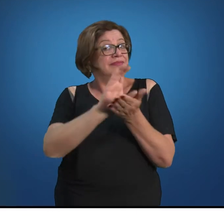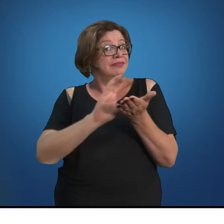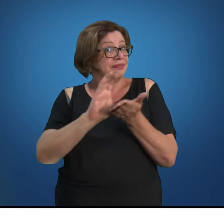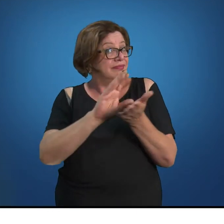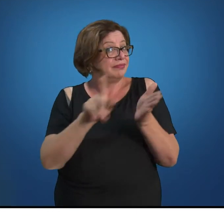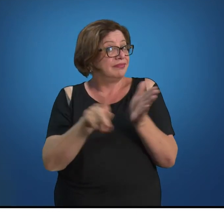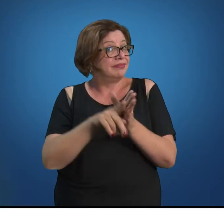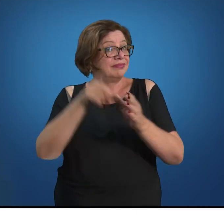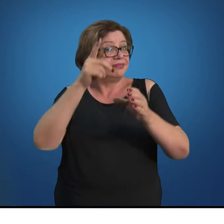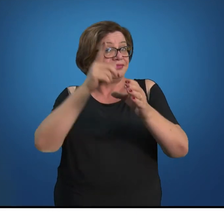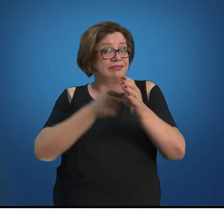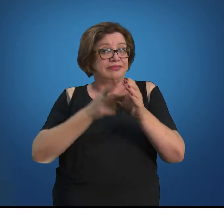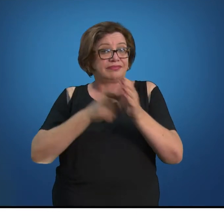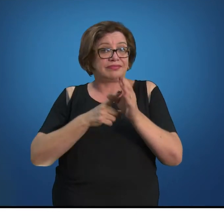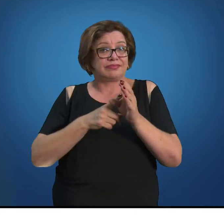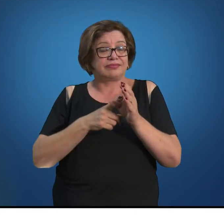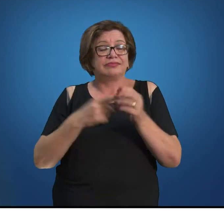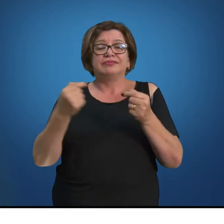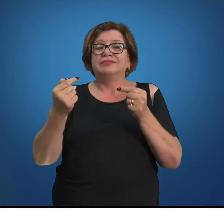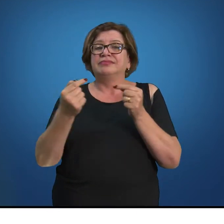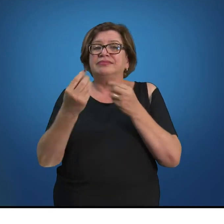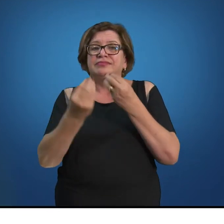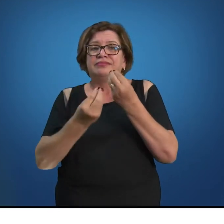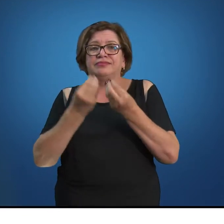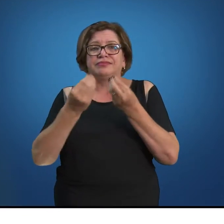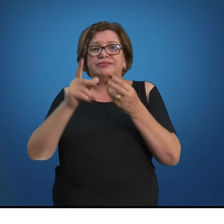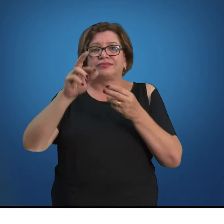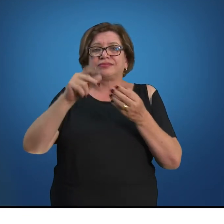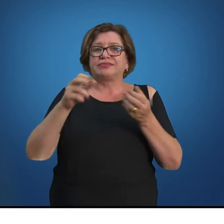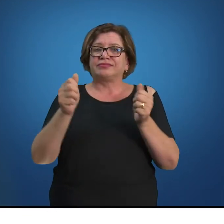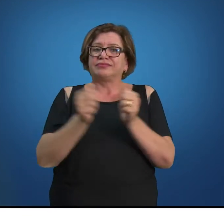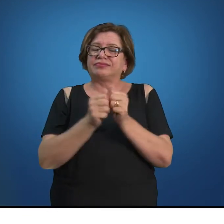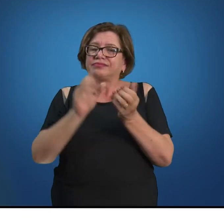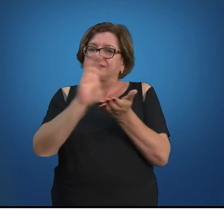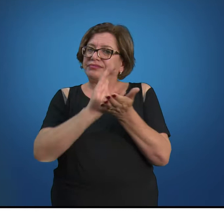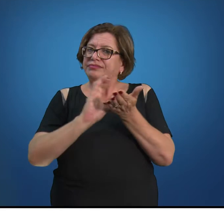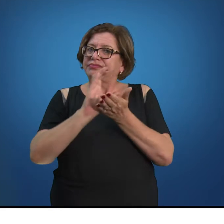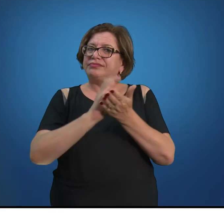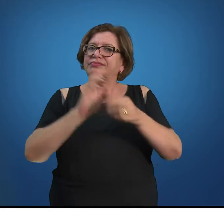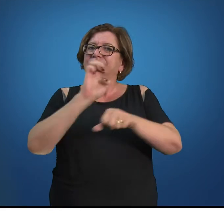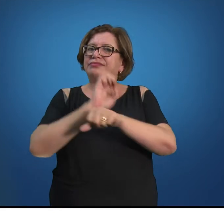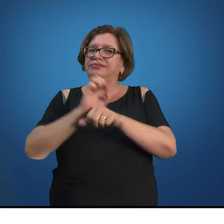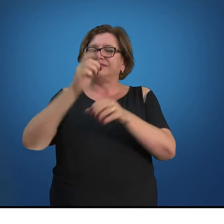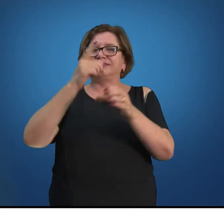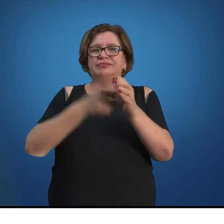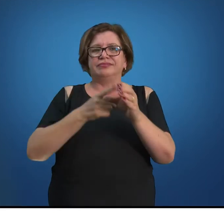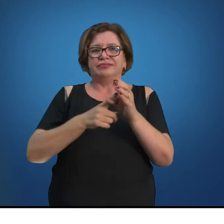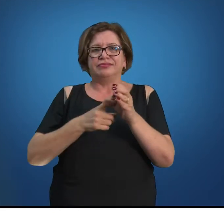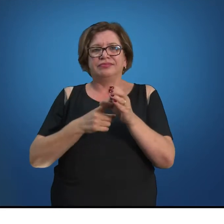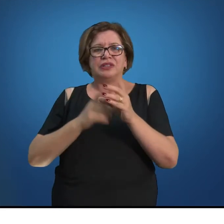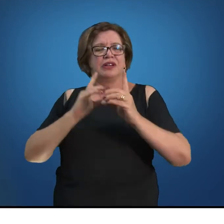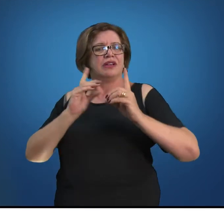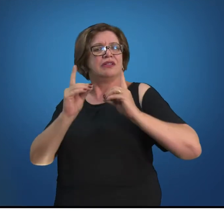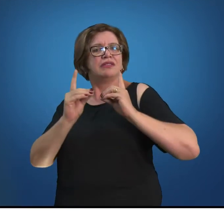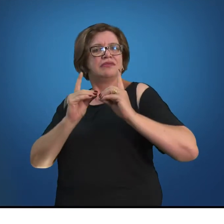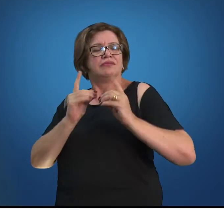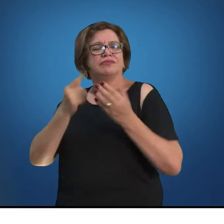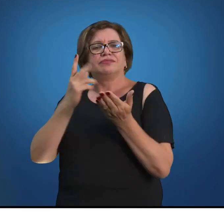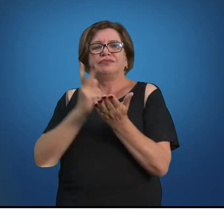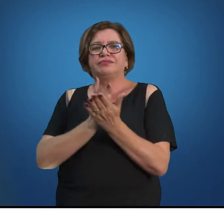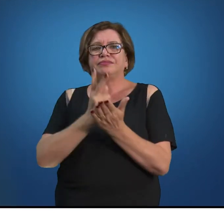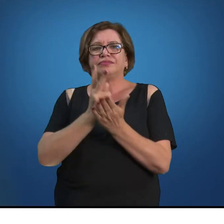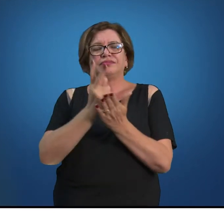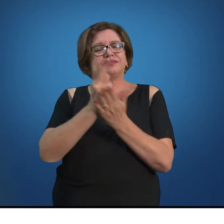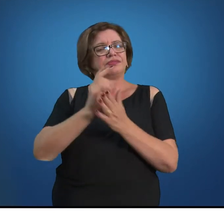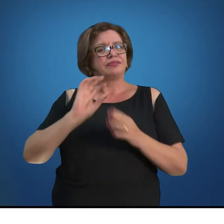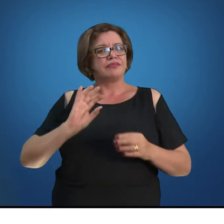municipais, né, ou similares com o Conselho Estadual das Cidades, ou seja, um diálogo constante no que tange